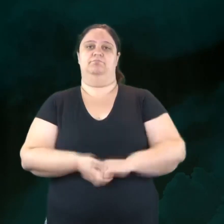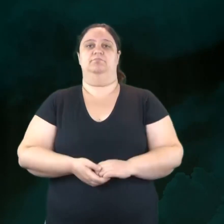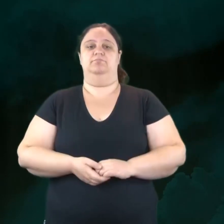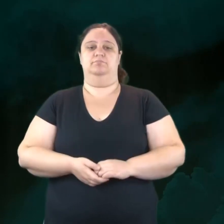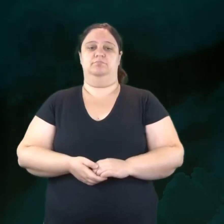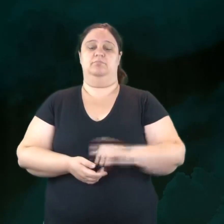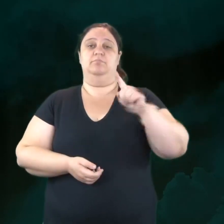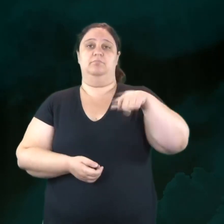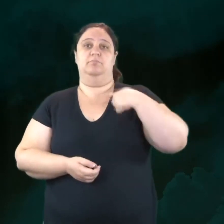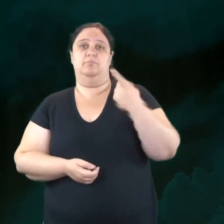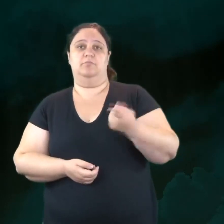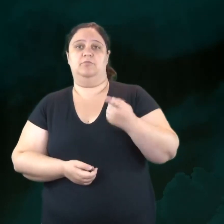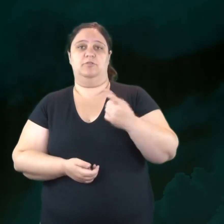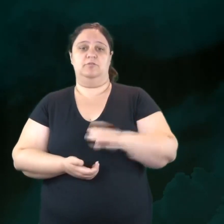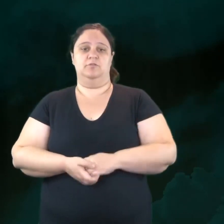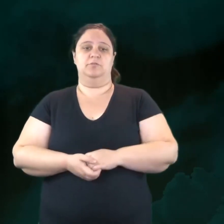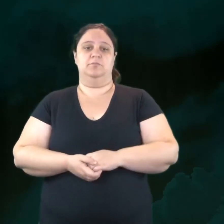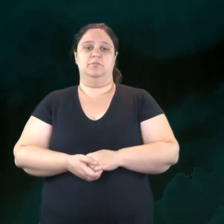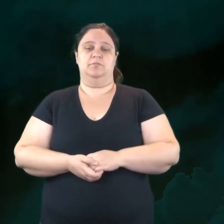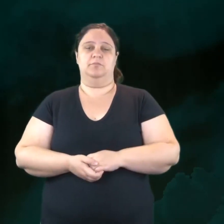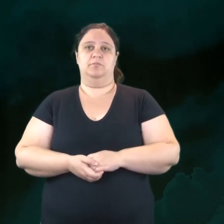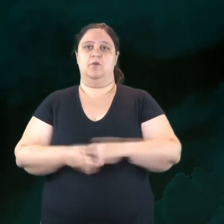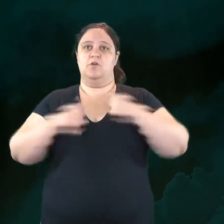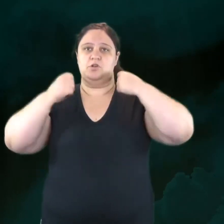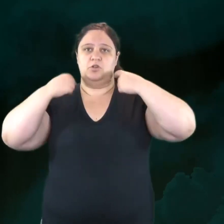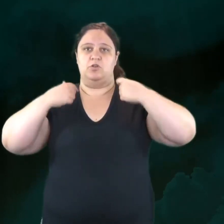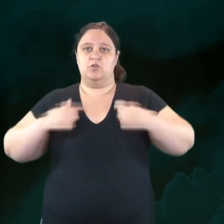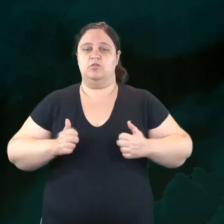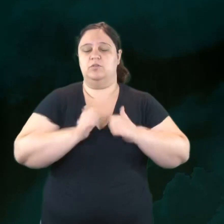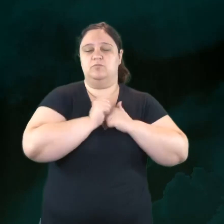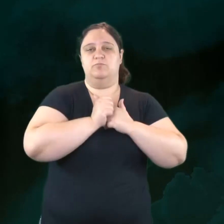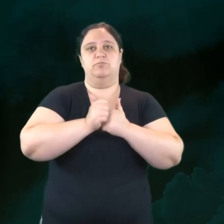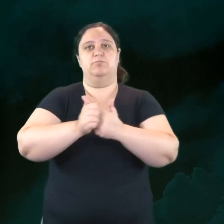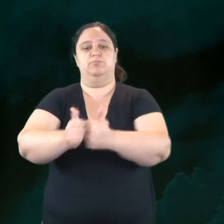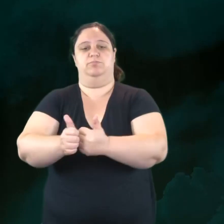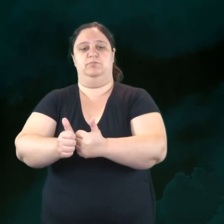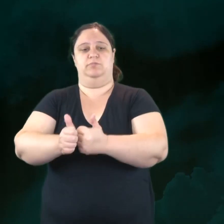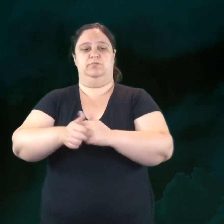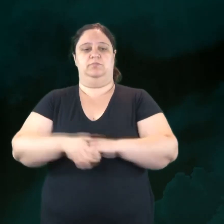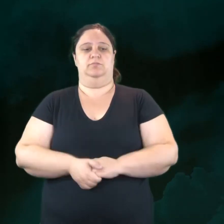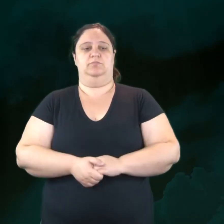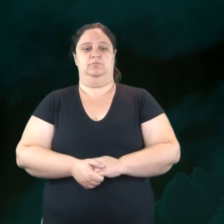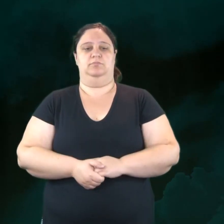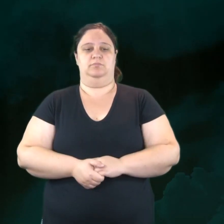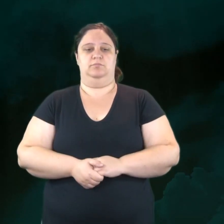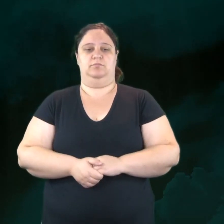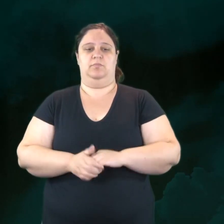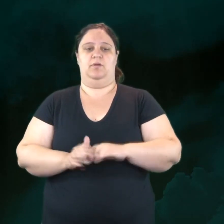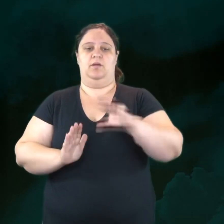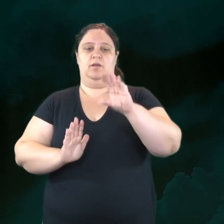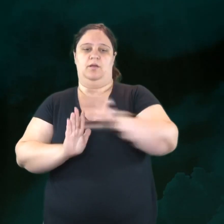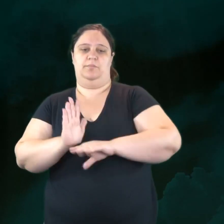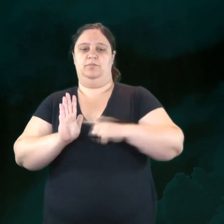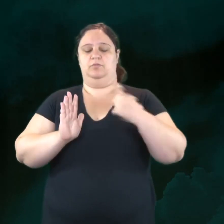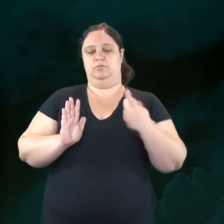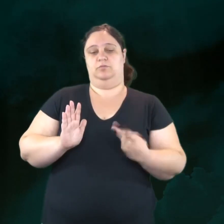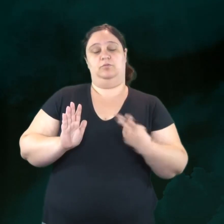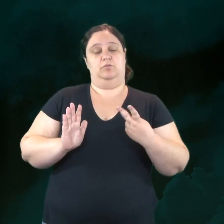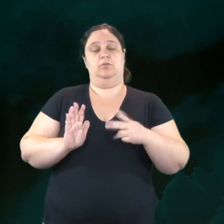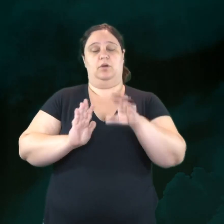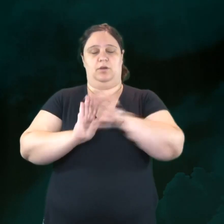a perseguição dos judeus, item 5, do capítulo 2, 14 até 16. Paulo, então,